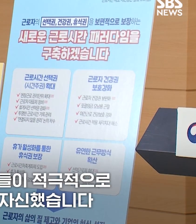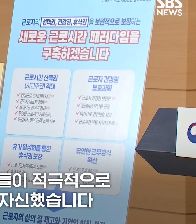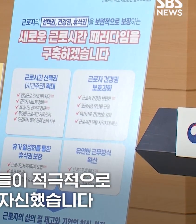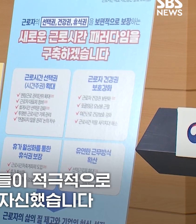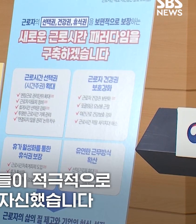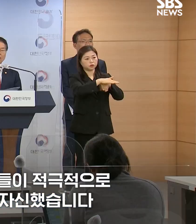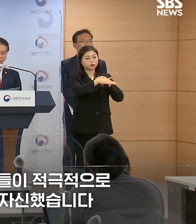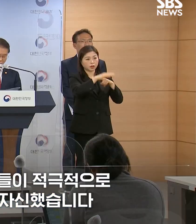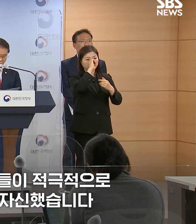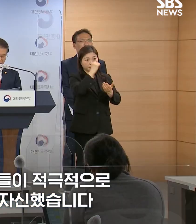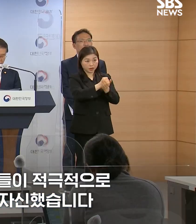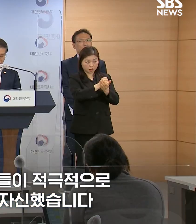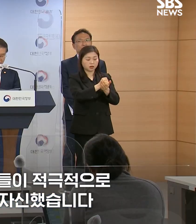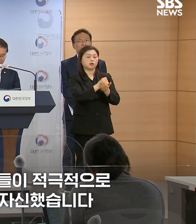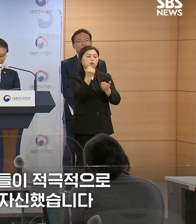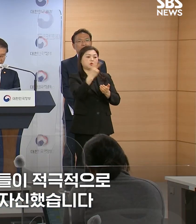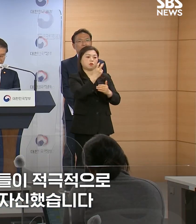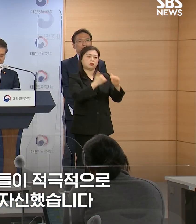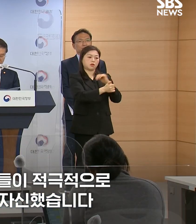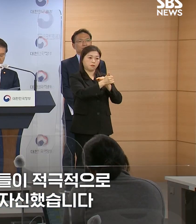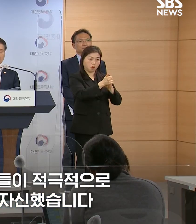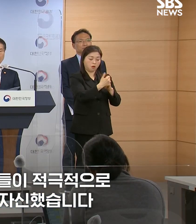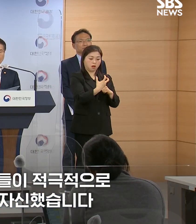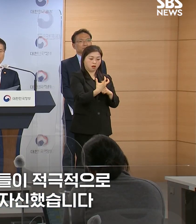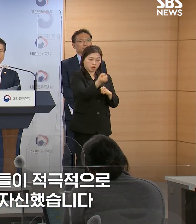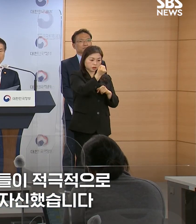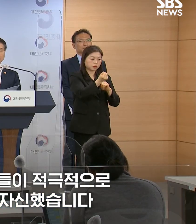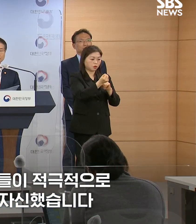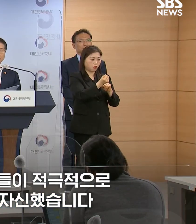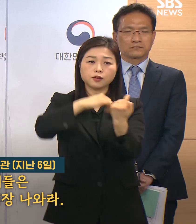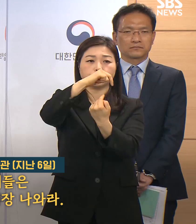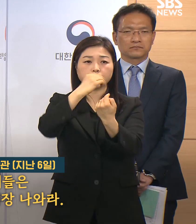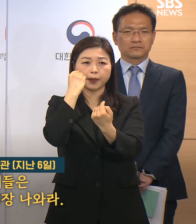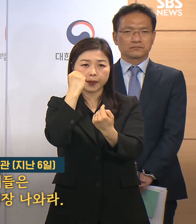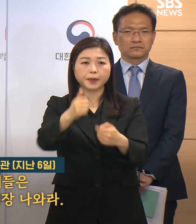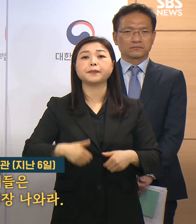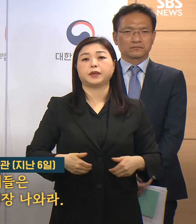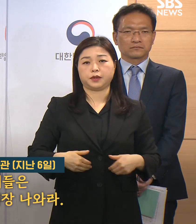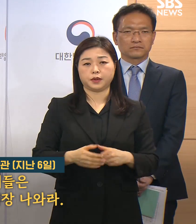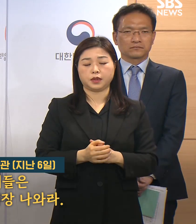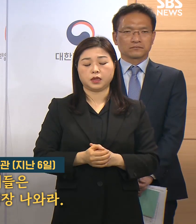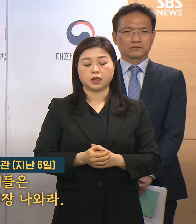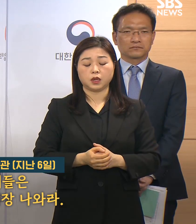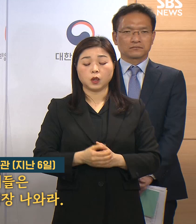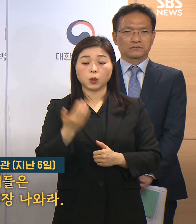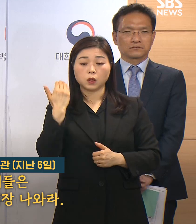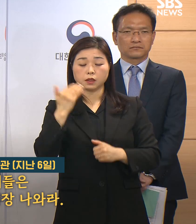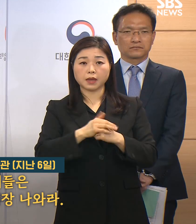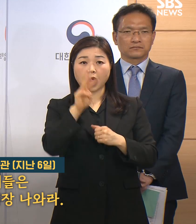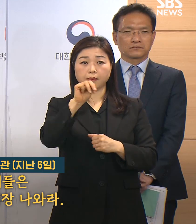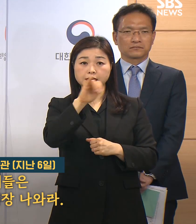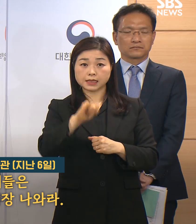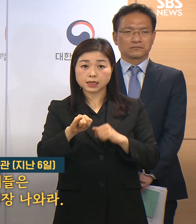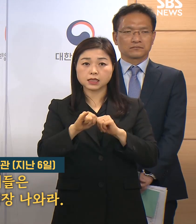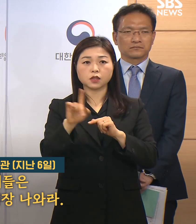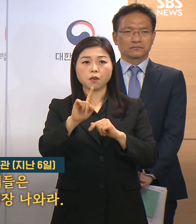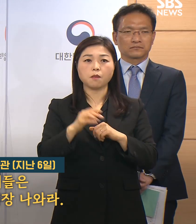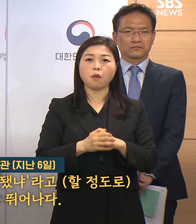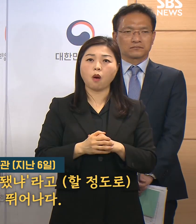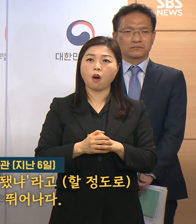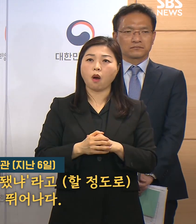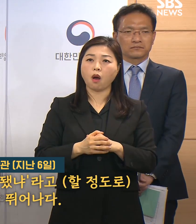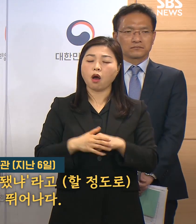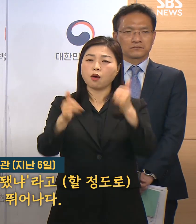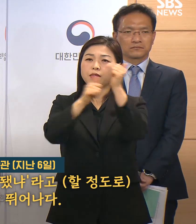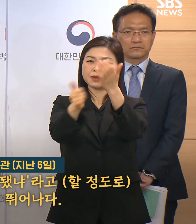장관은 MZ세대들이 적극적으로 이를 활용할 거라고 자신했습니다. 근데 요새 MZ세대들은 뭐 부회장 나와라, 회장